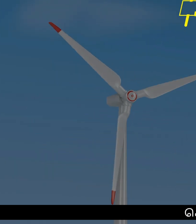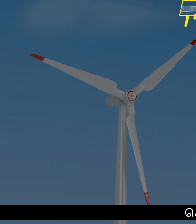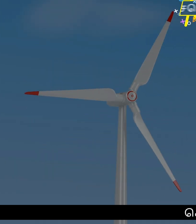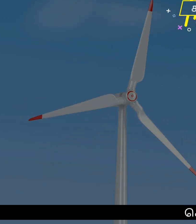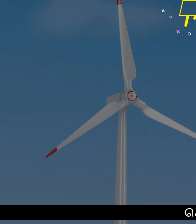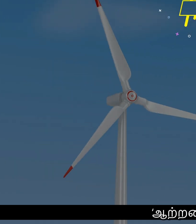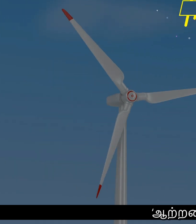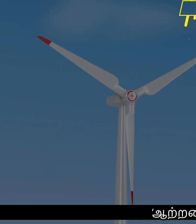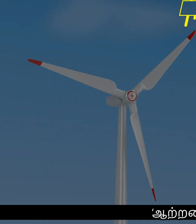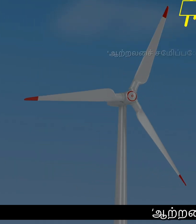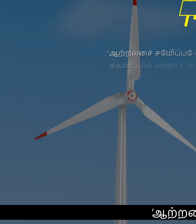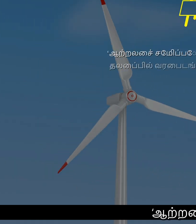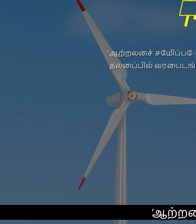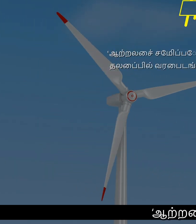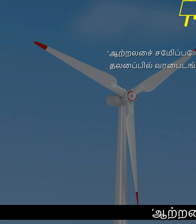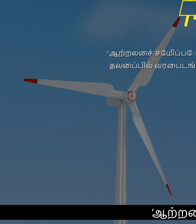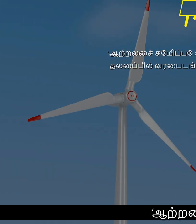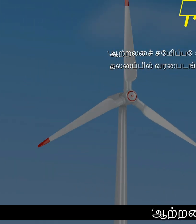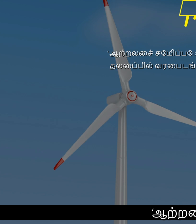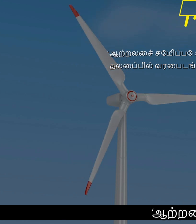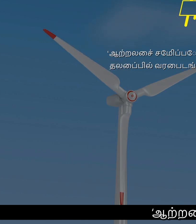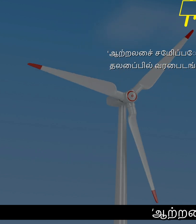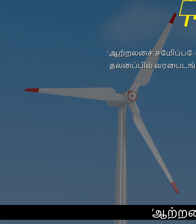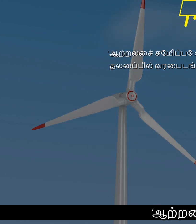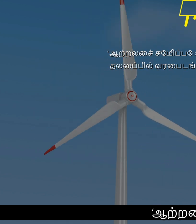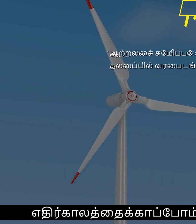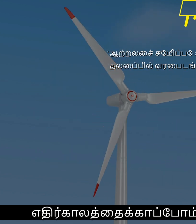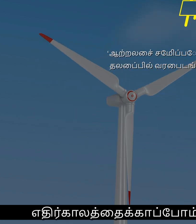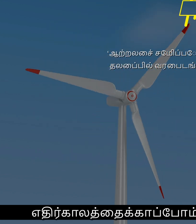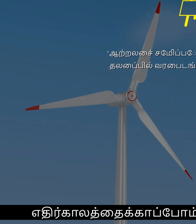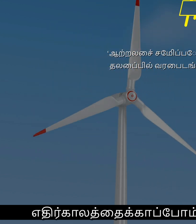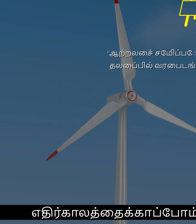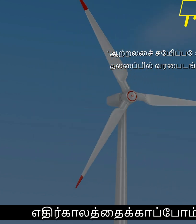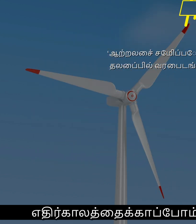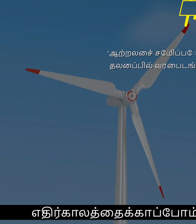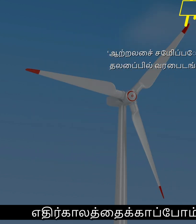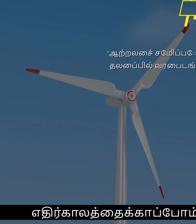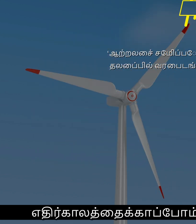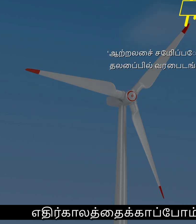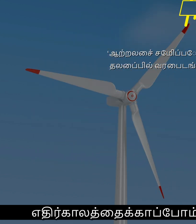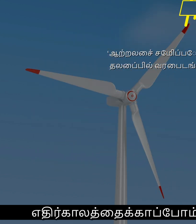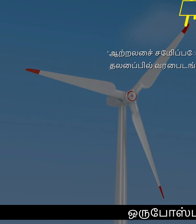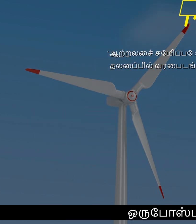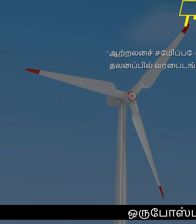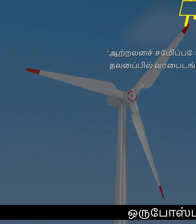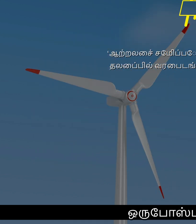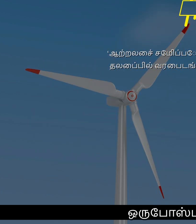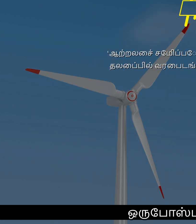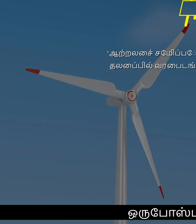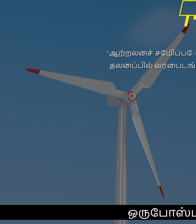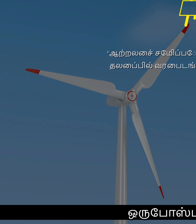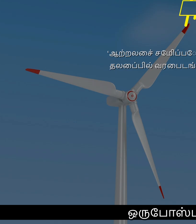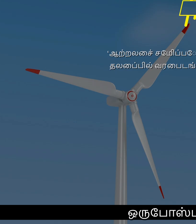செயற்பாடு 1. ஆற்றலை சேமிப்போம், எதிர்காலத்தை காப்போம் என்ற தலைப்பில் வரைபடங்களுடன் ஒரு